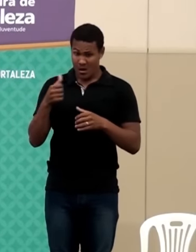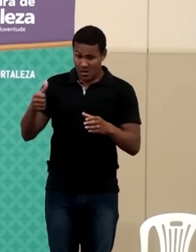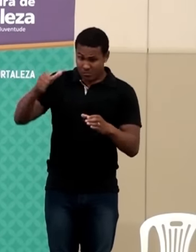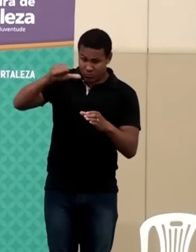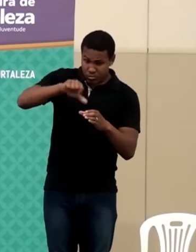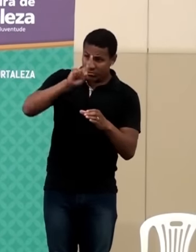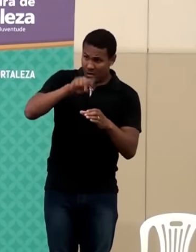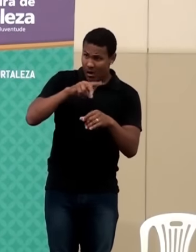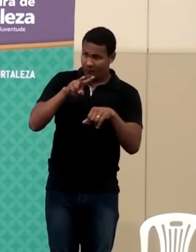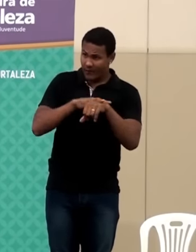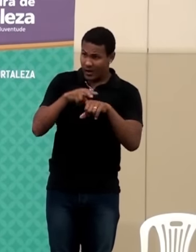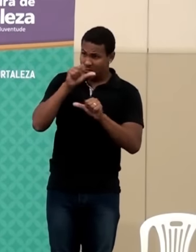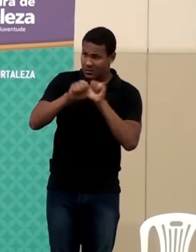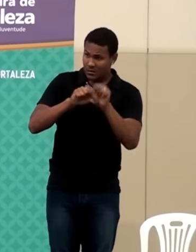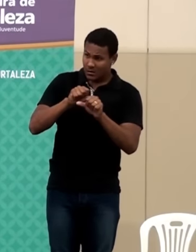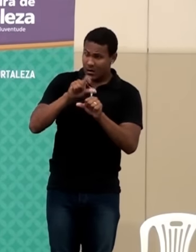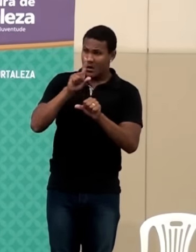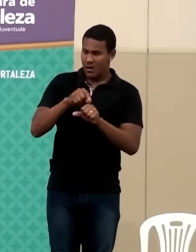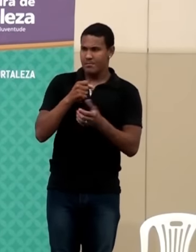meio básico.